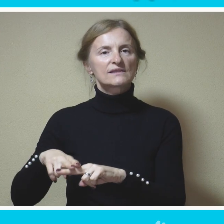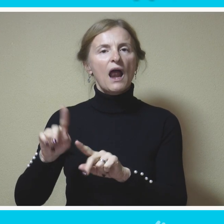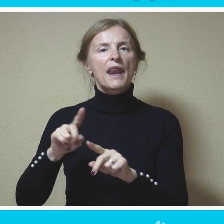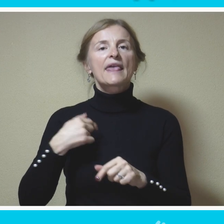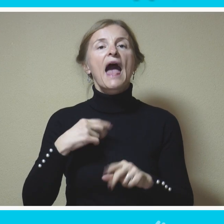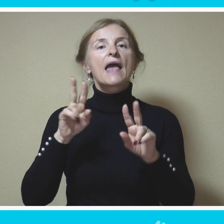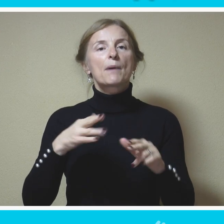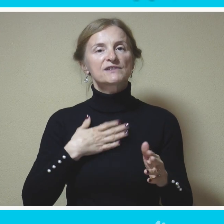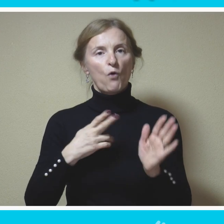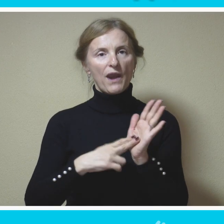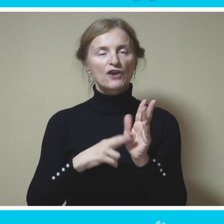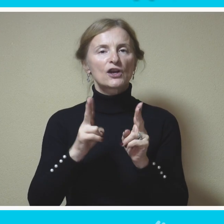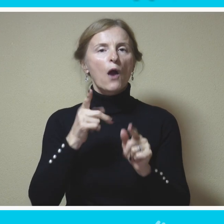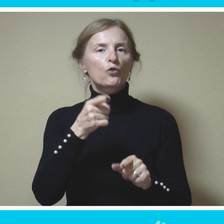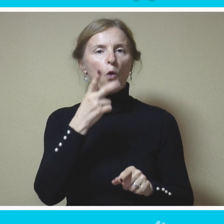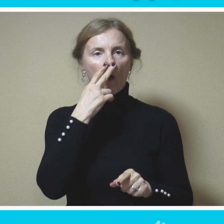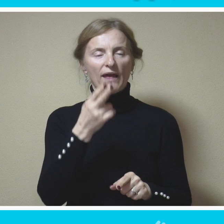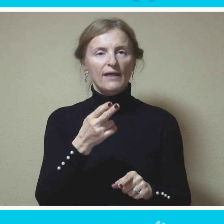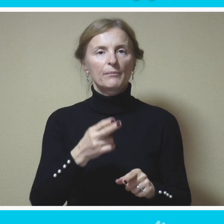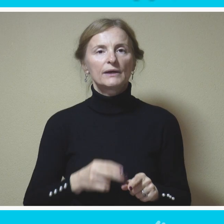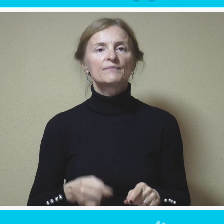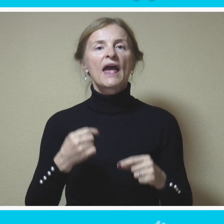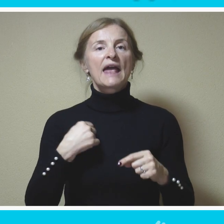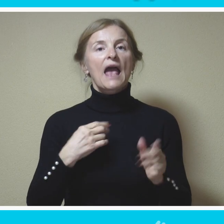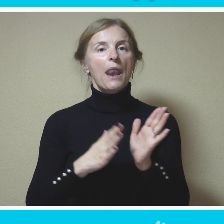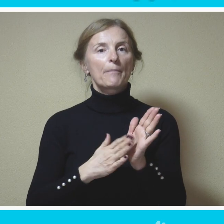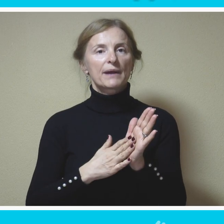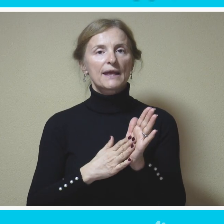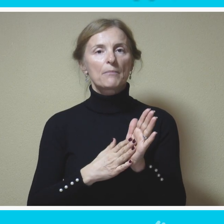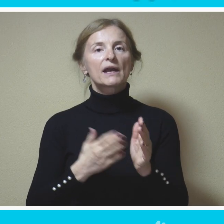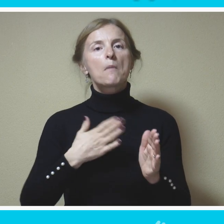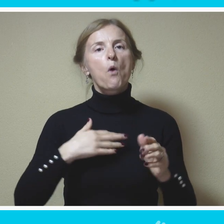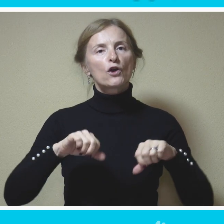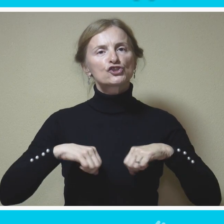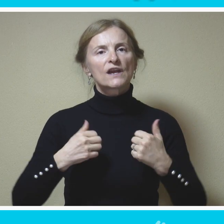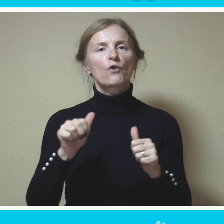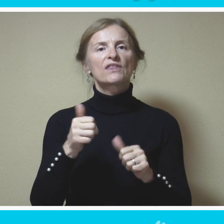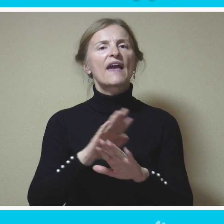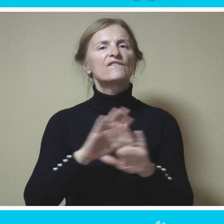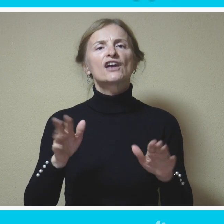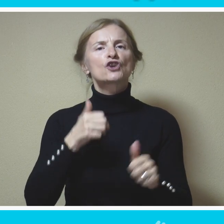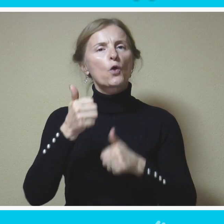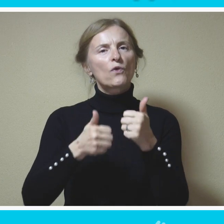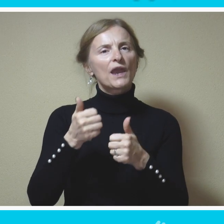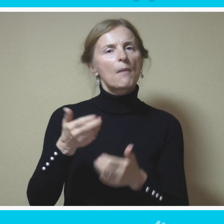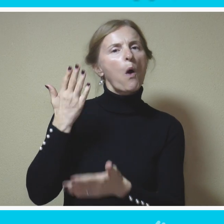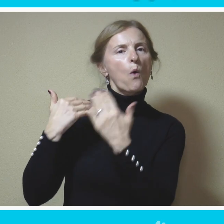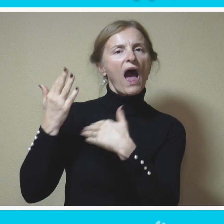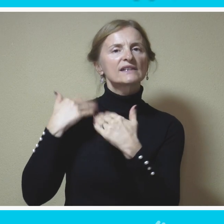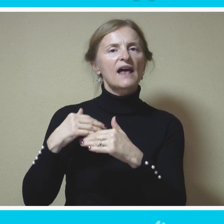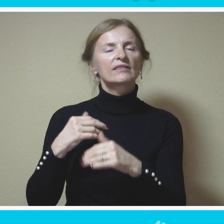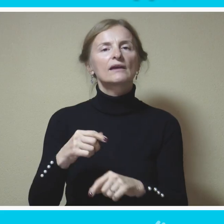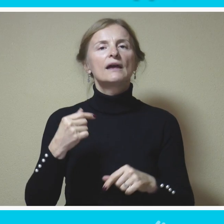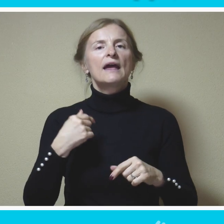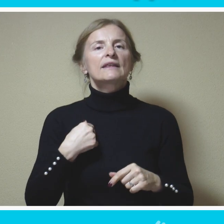većinu, ja imam svoj način na koji to gledam. Naprimjer, moj život je već godinama